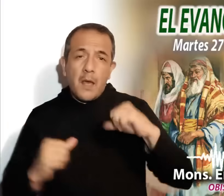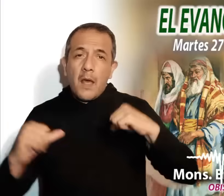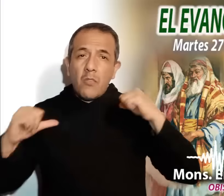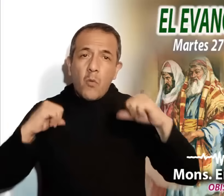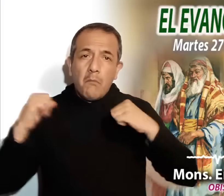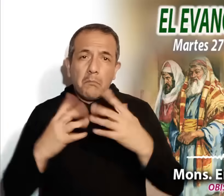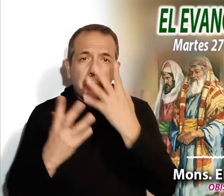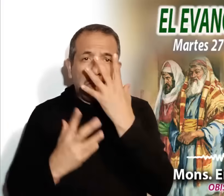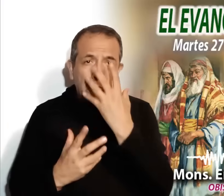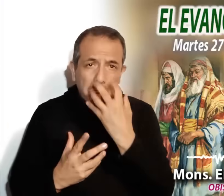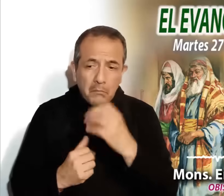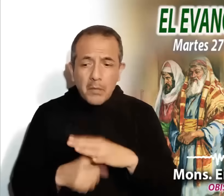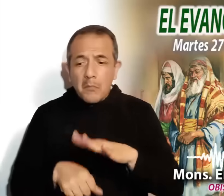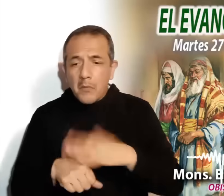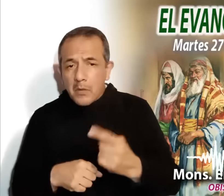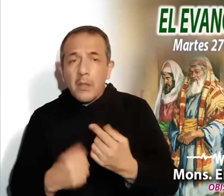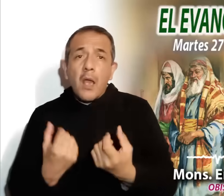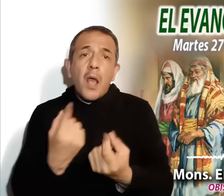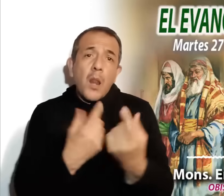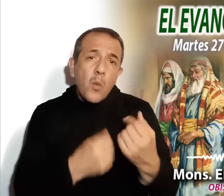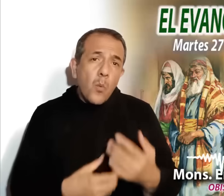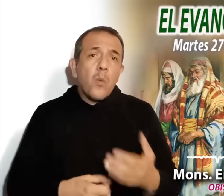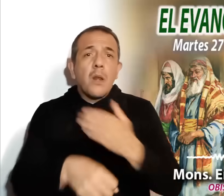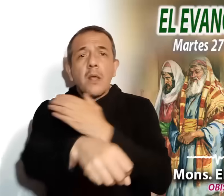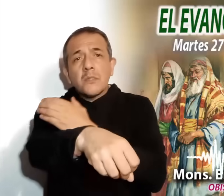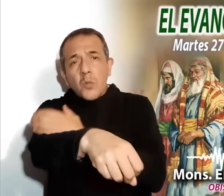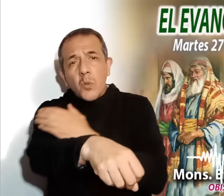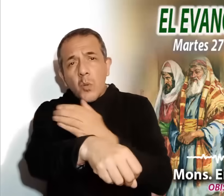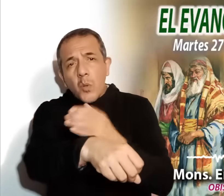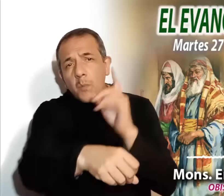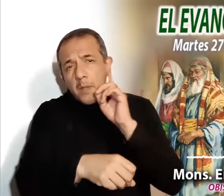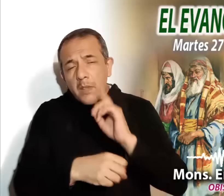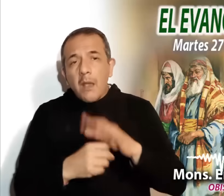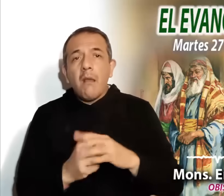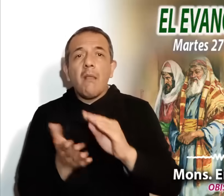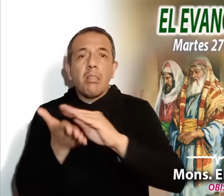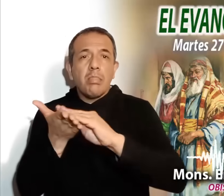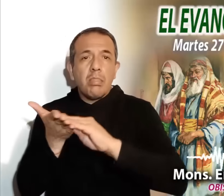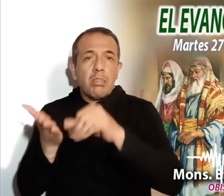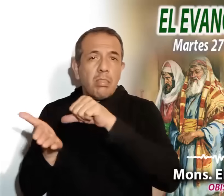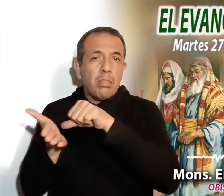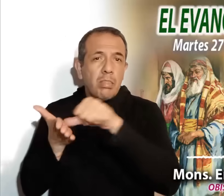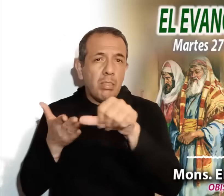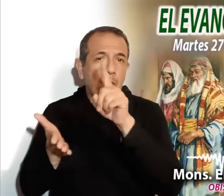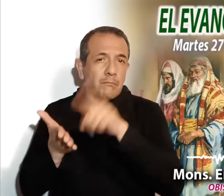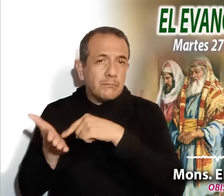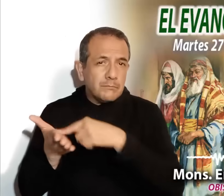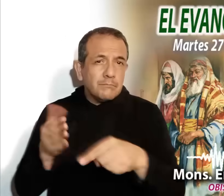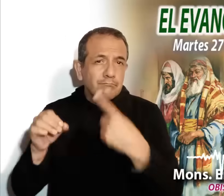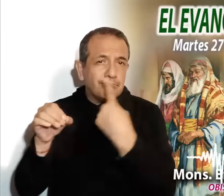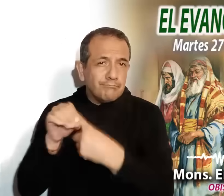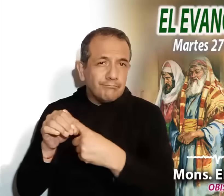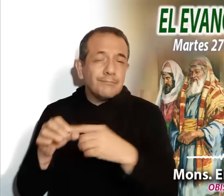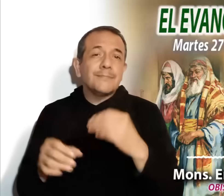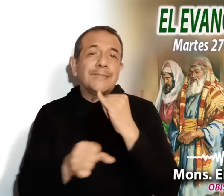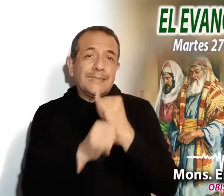y lloraba porque algunas de sus compañeras la habían borrado de sus redes de internet. Se